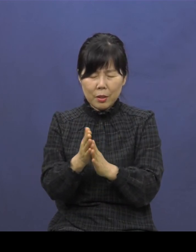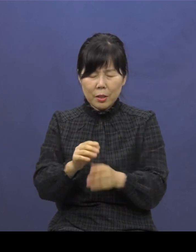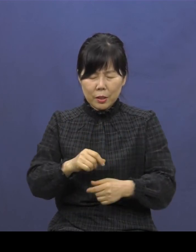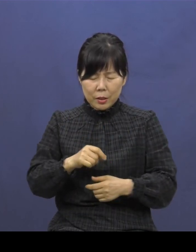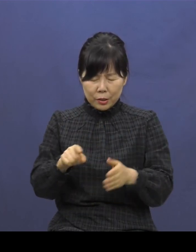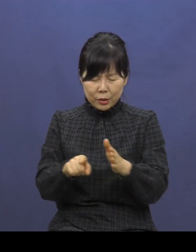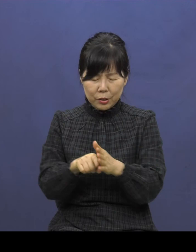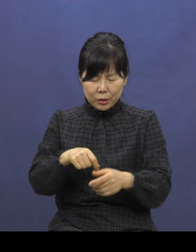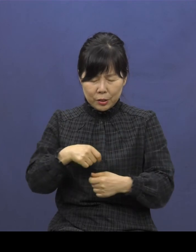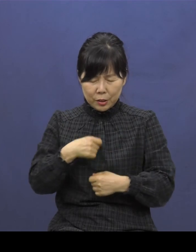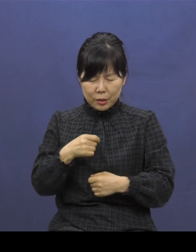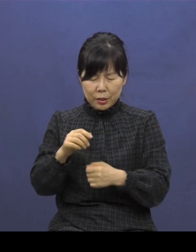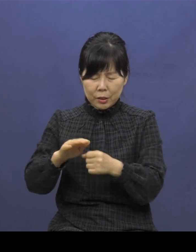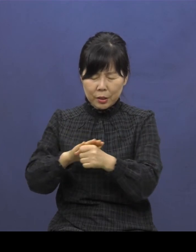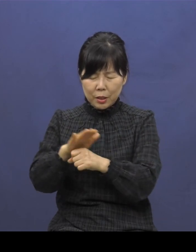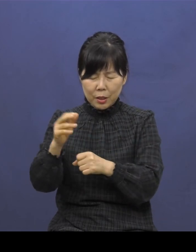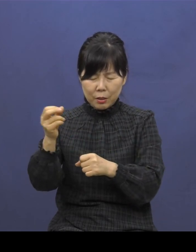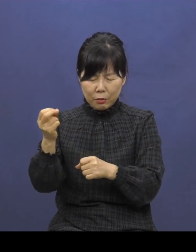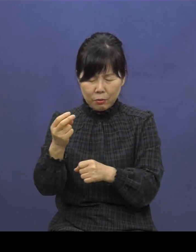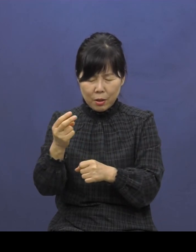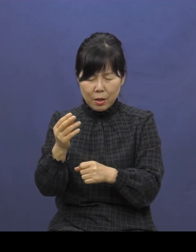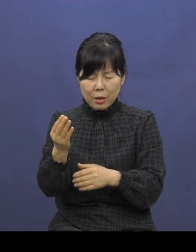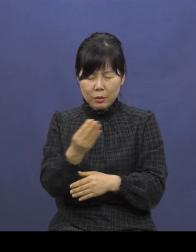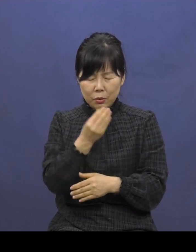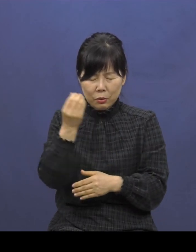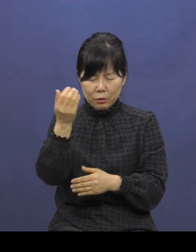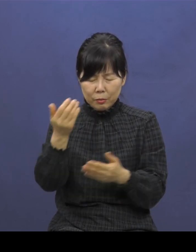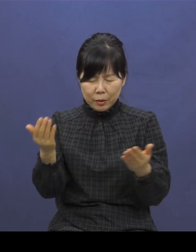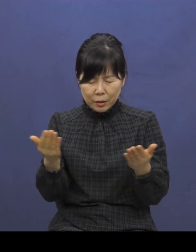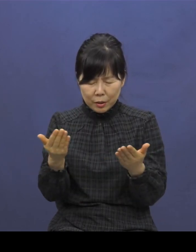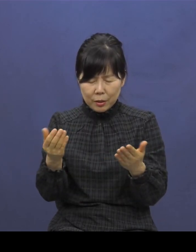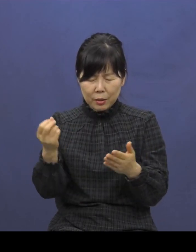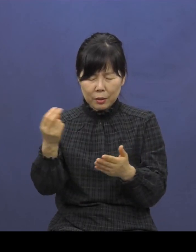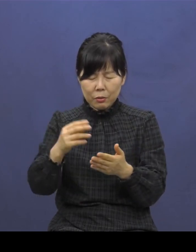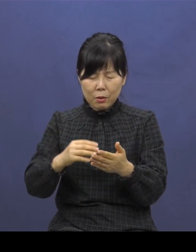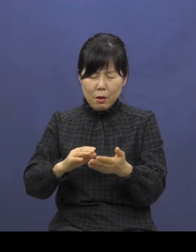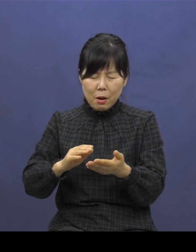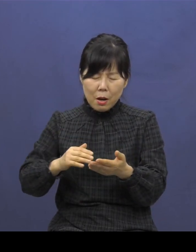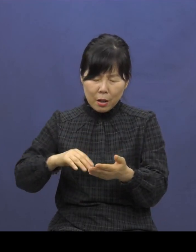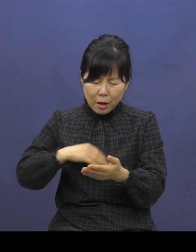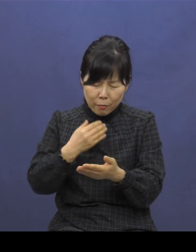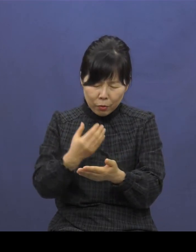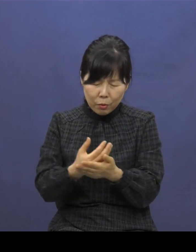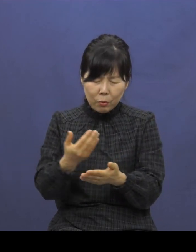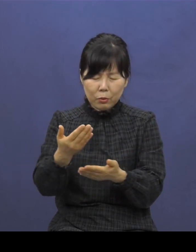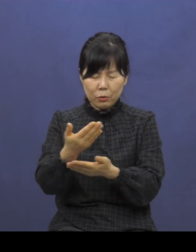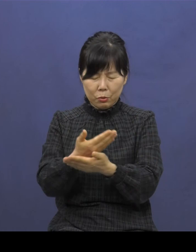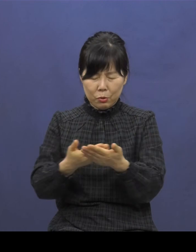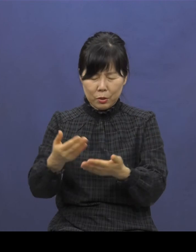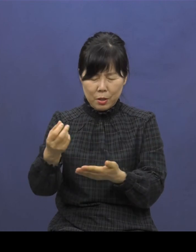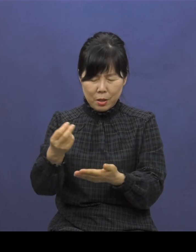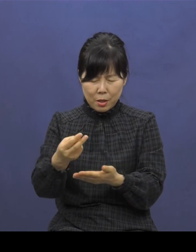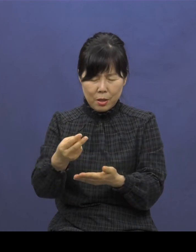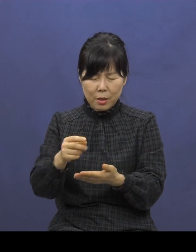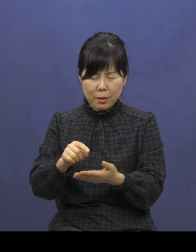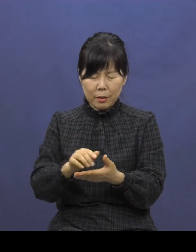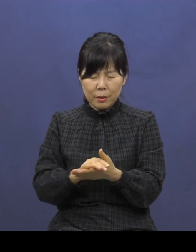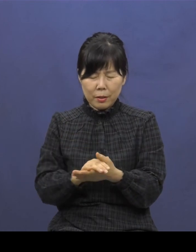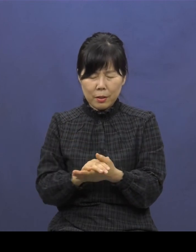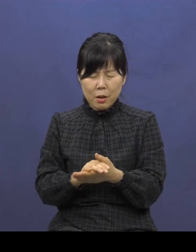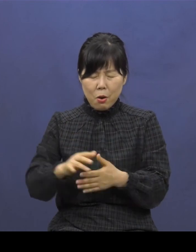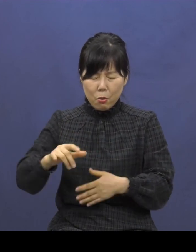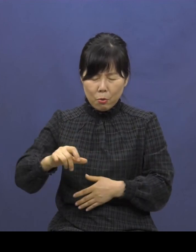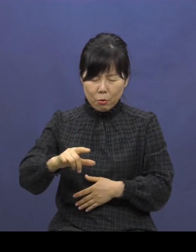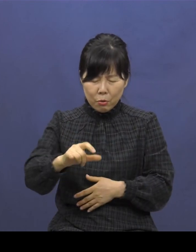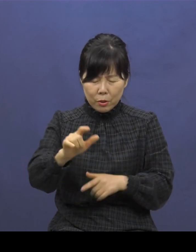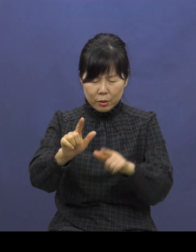우리 아버지의 한량없으신 신실하신 사랑하심과 성령의 역사하시며 감화감동하심이 서로 교통교제하게